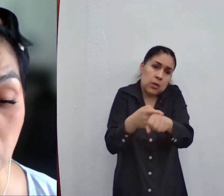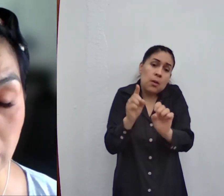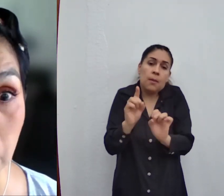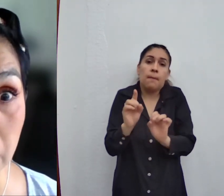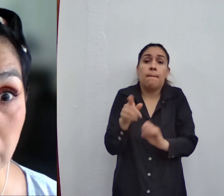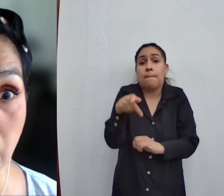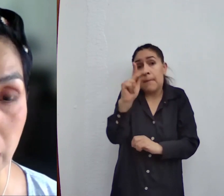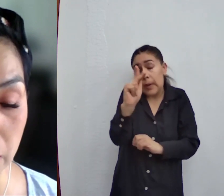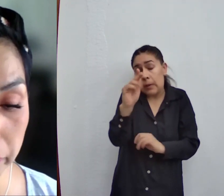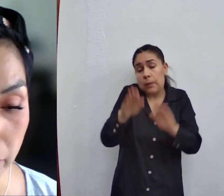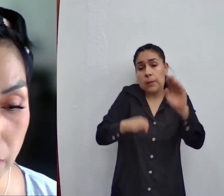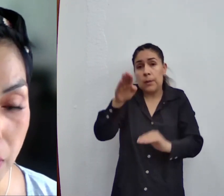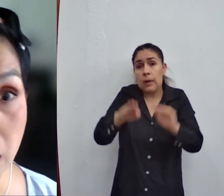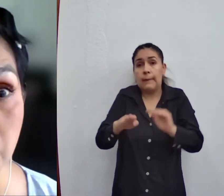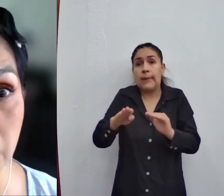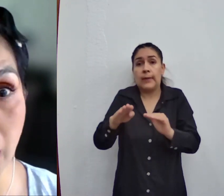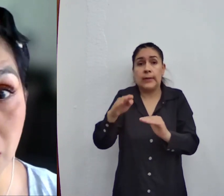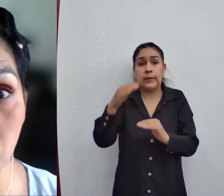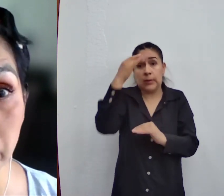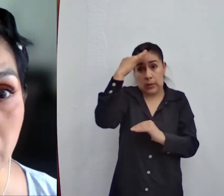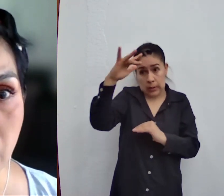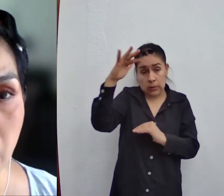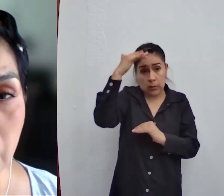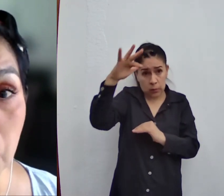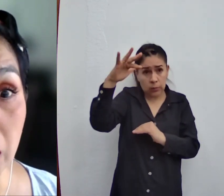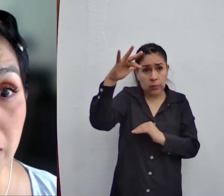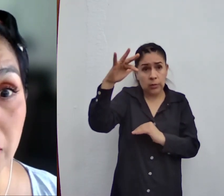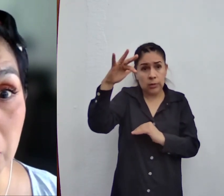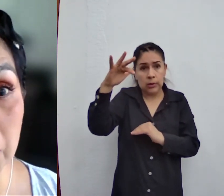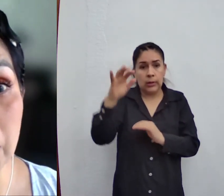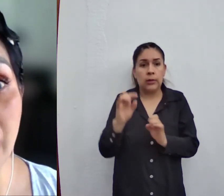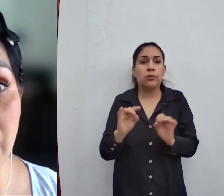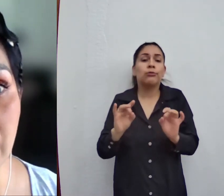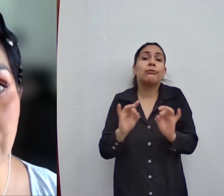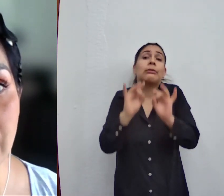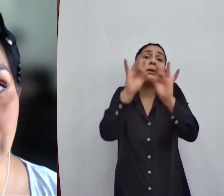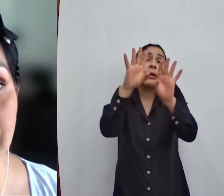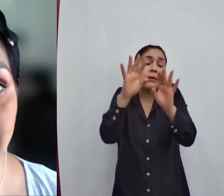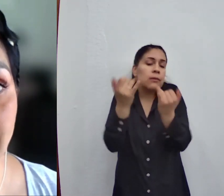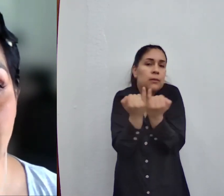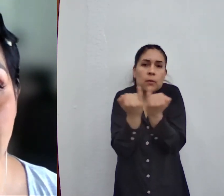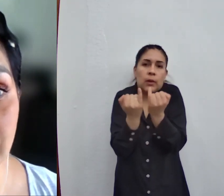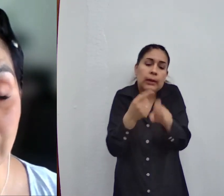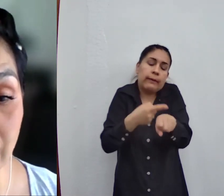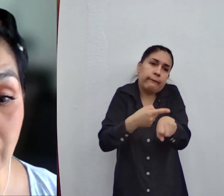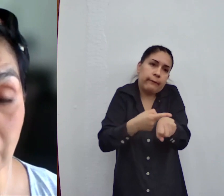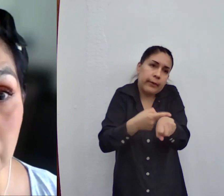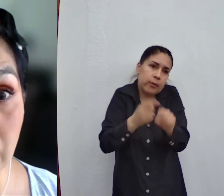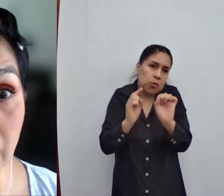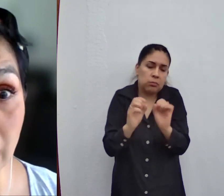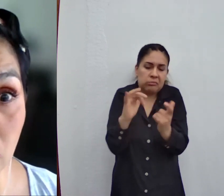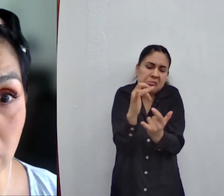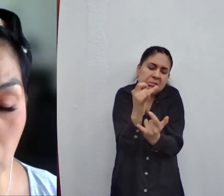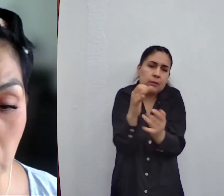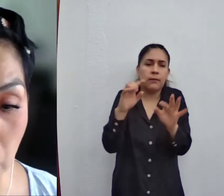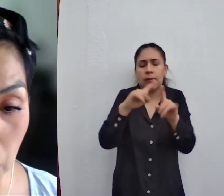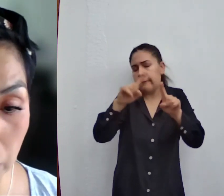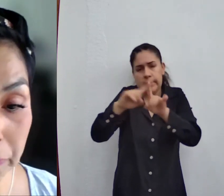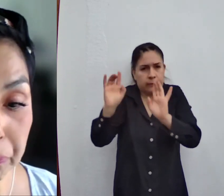este tipo de discapacidades. Y en mi caso, pues mi padre de la tercera edad es el que me ha tenido que estar